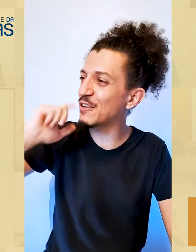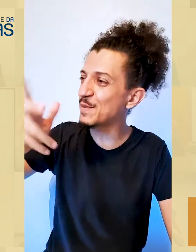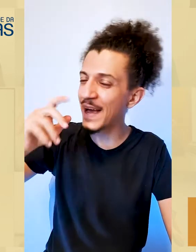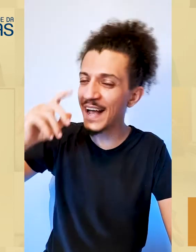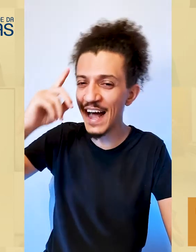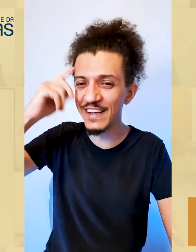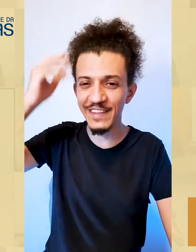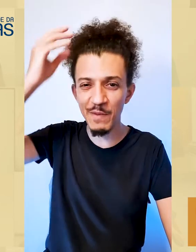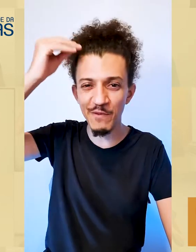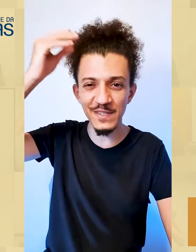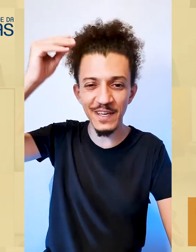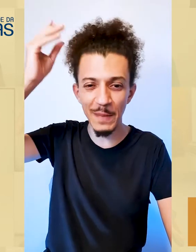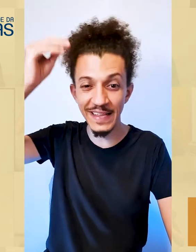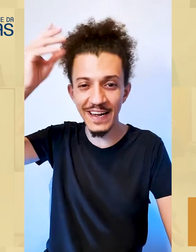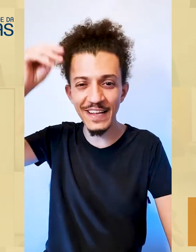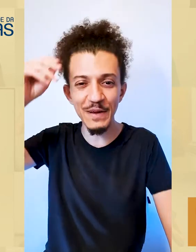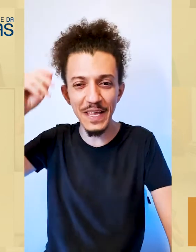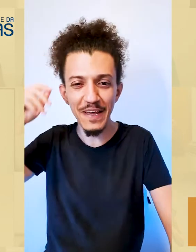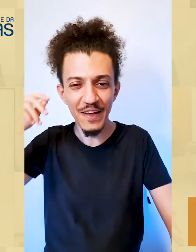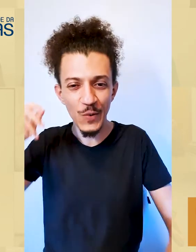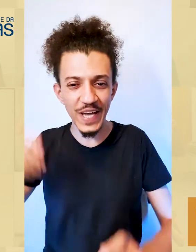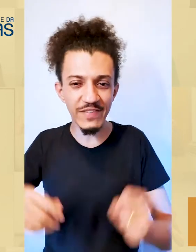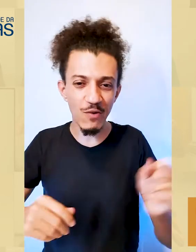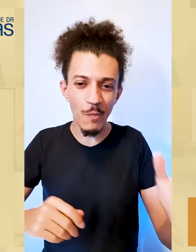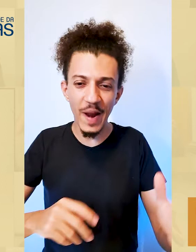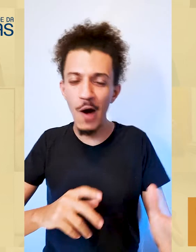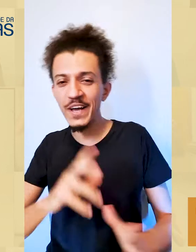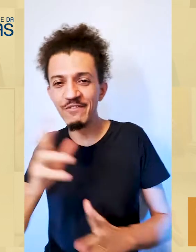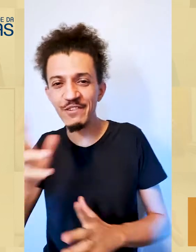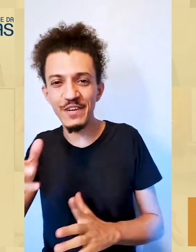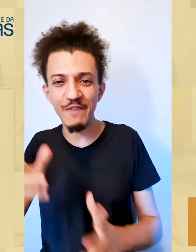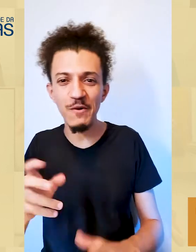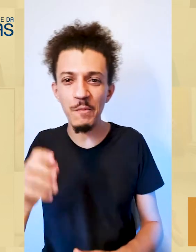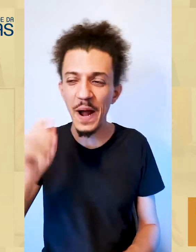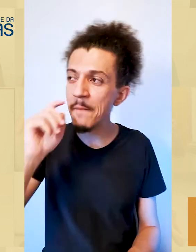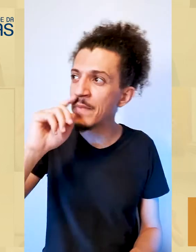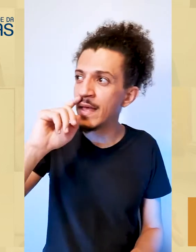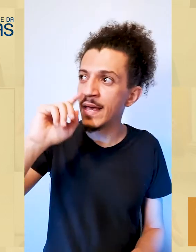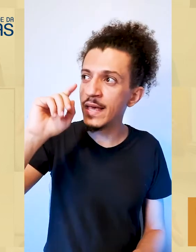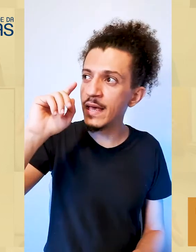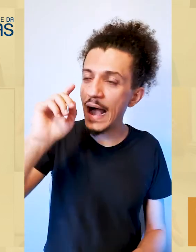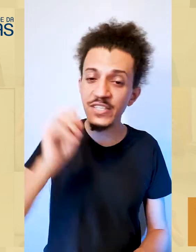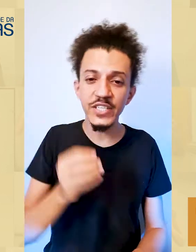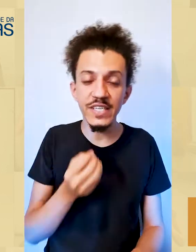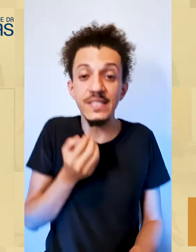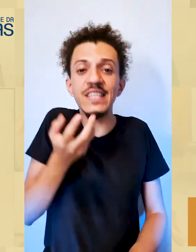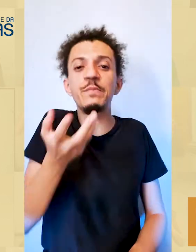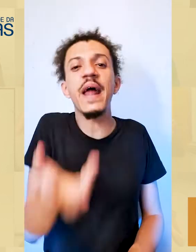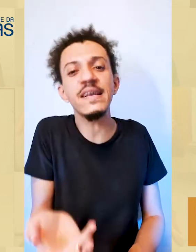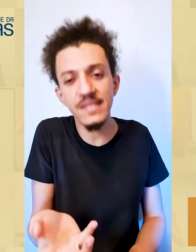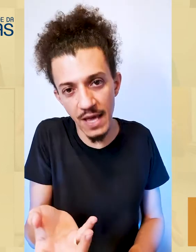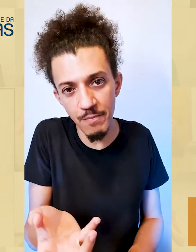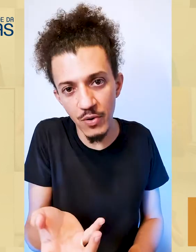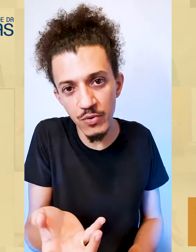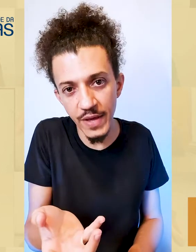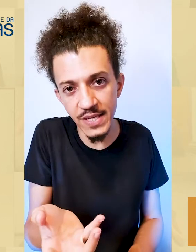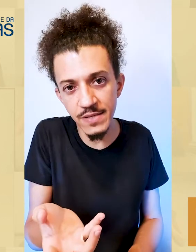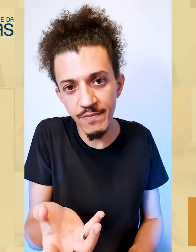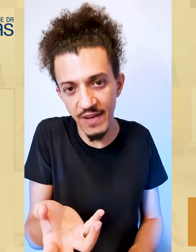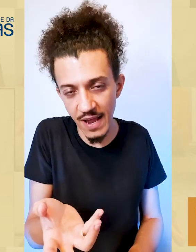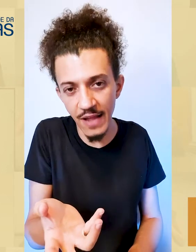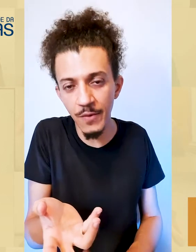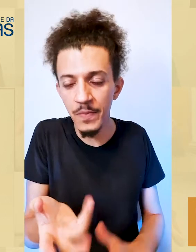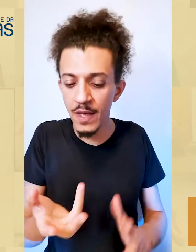vai lá no supermercado e tem uma vozinha matracando ali o que você vai comprar, o que você não vai comprar. E a gente se expressa em